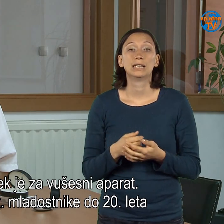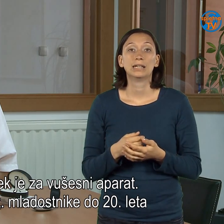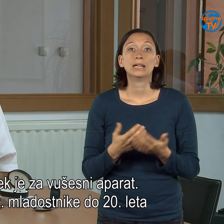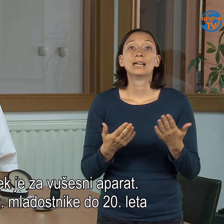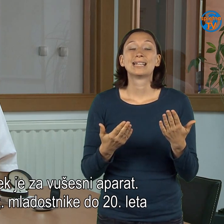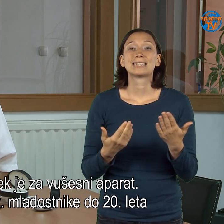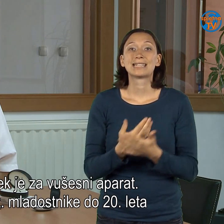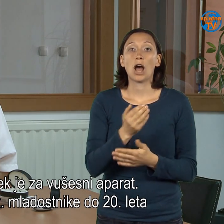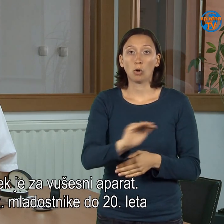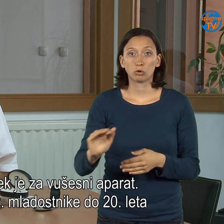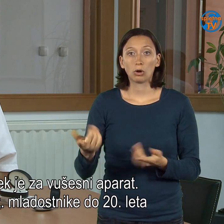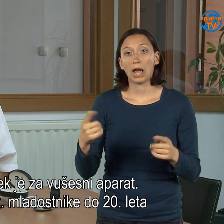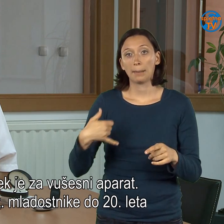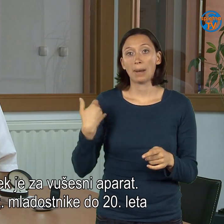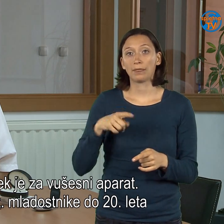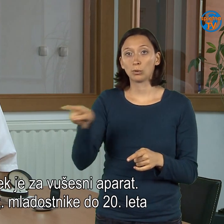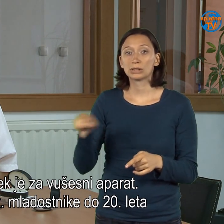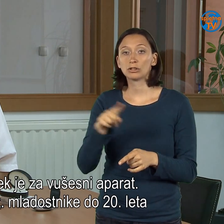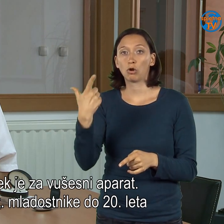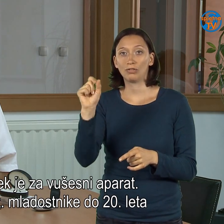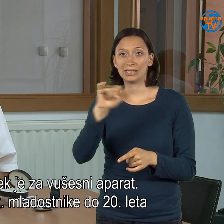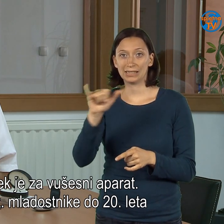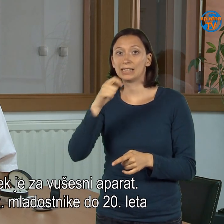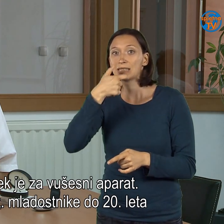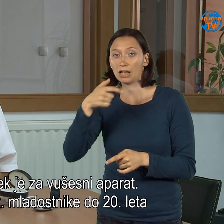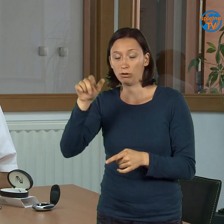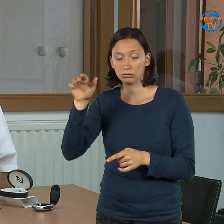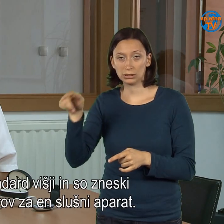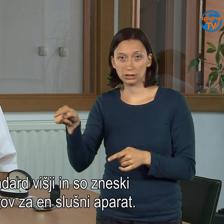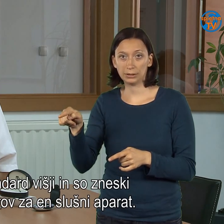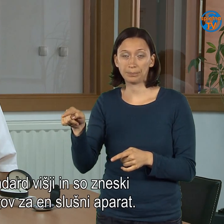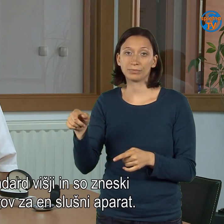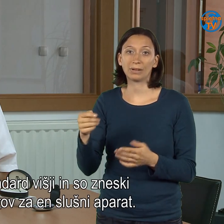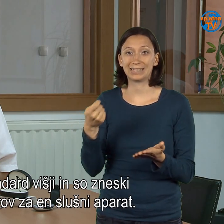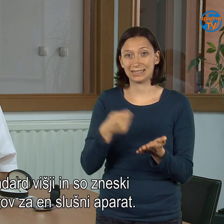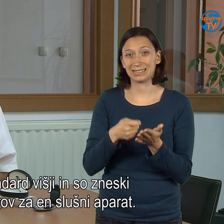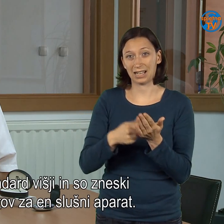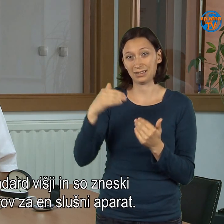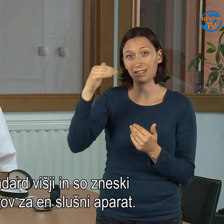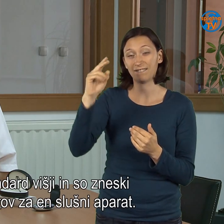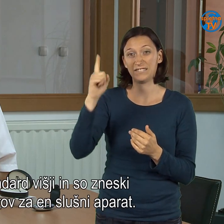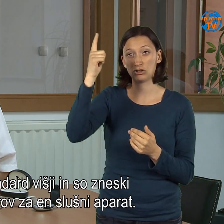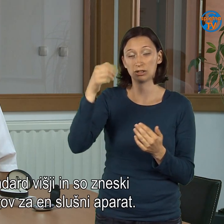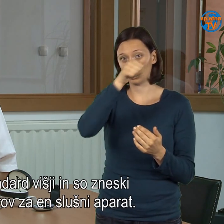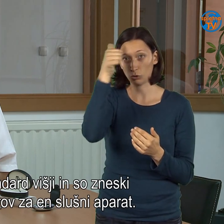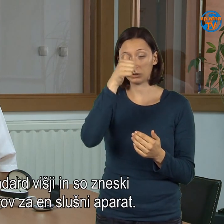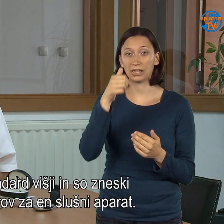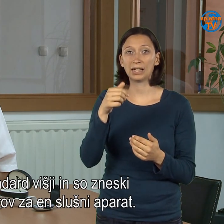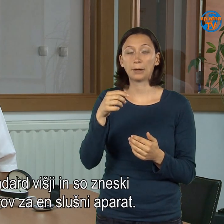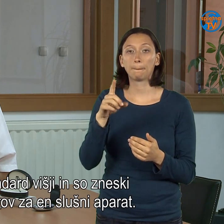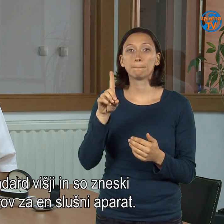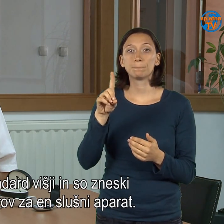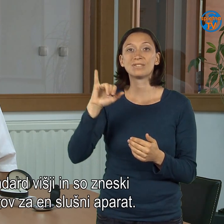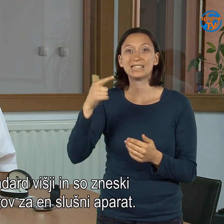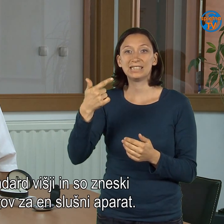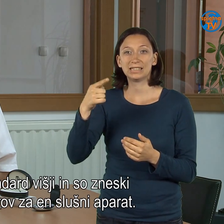Za otroke oziroma mladostnike do 20. leta pa je standard višji, za tako imenovani